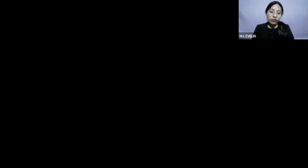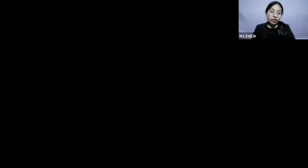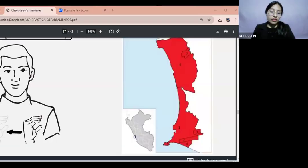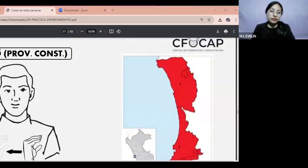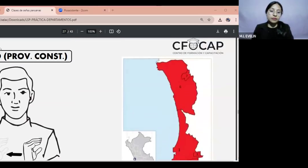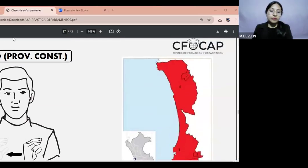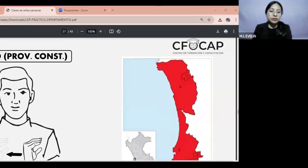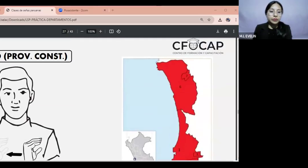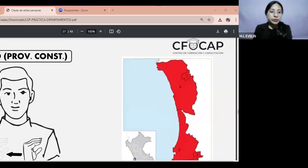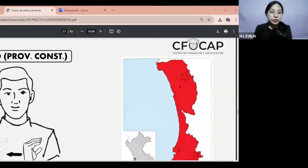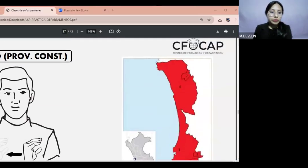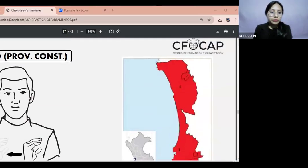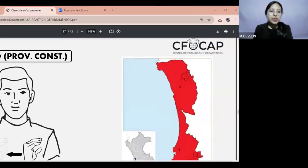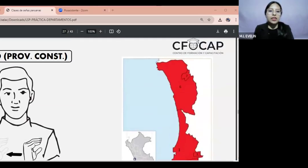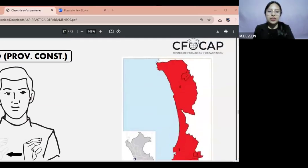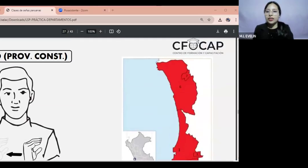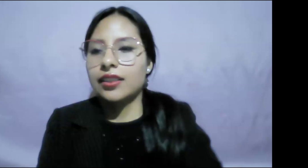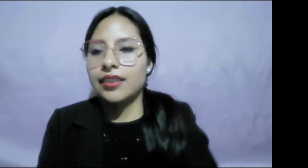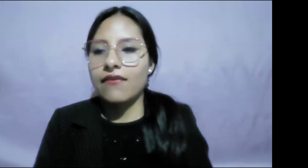con callao